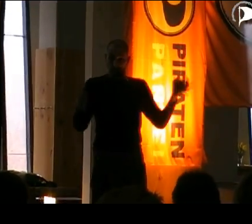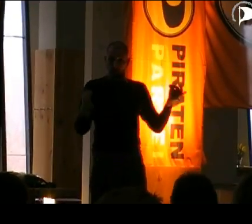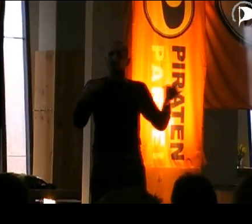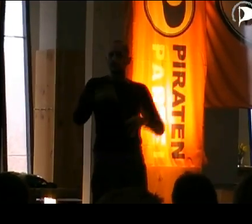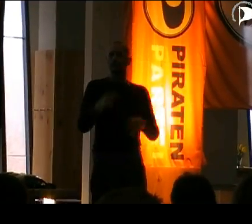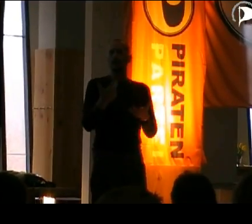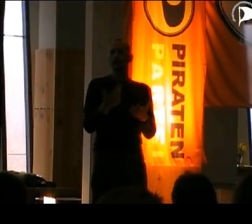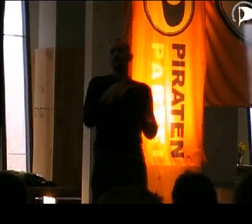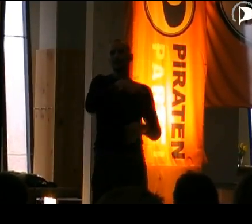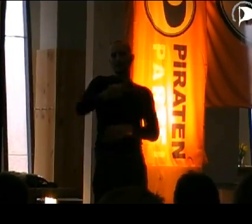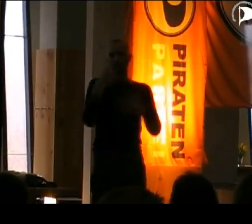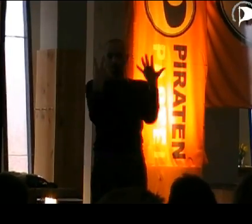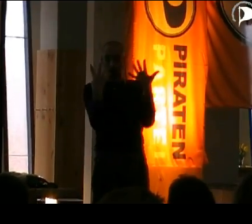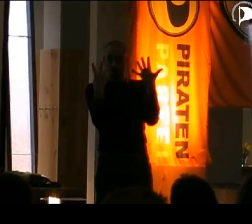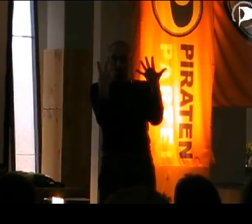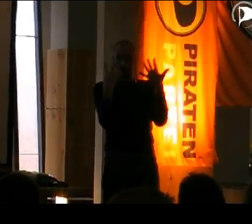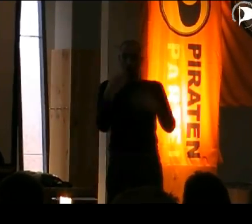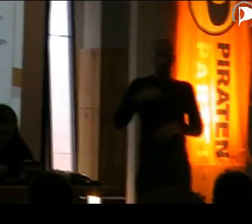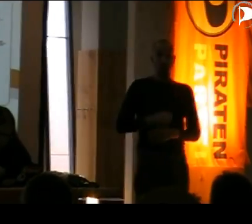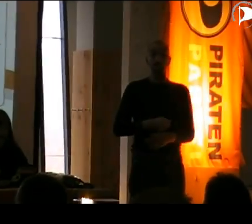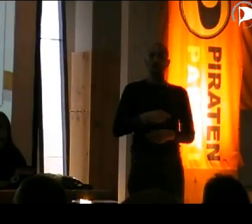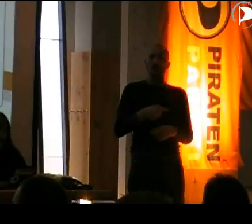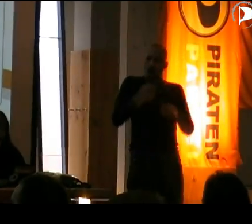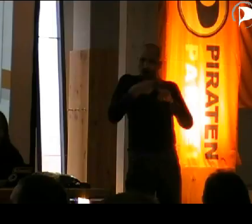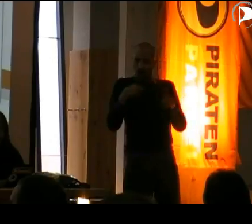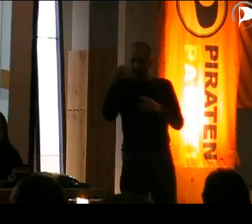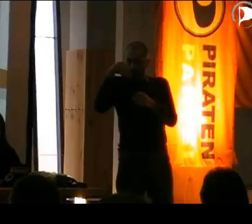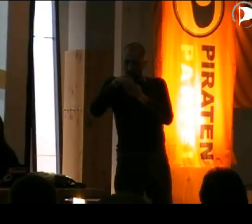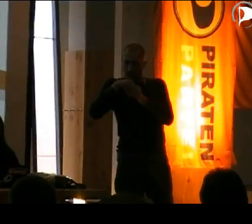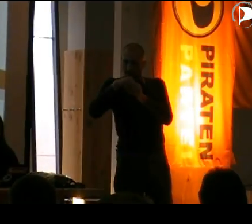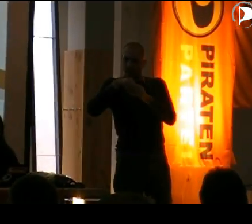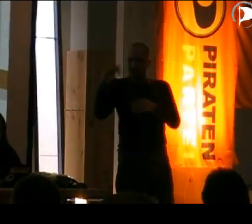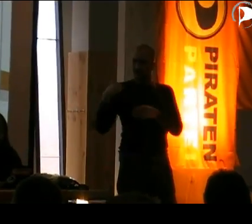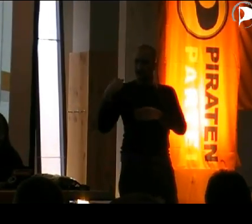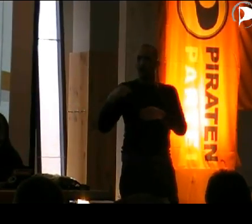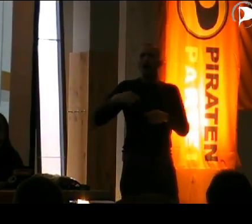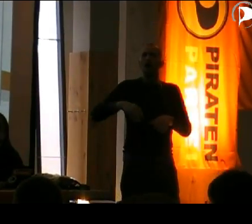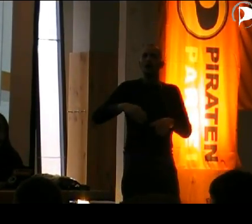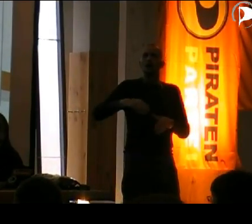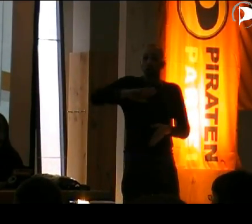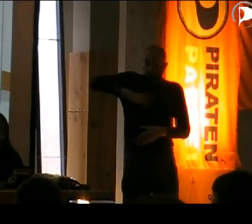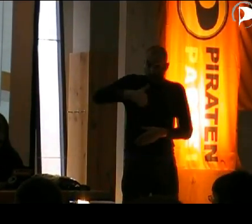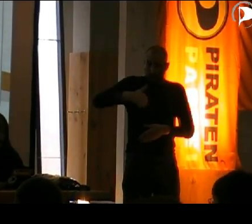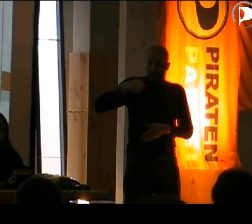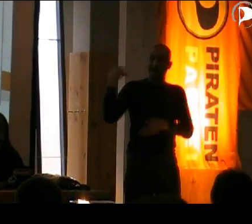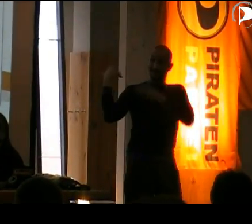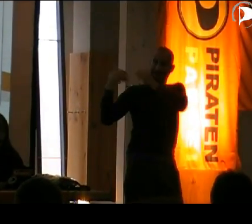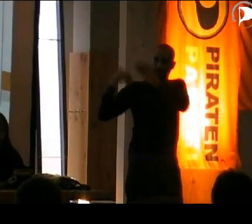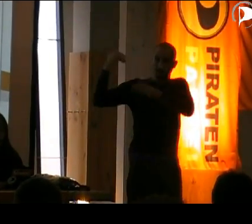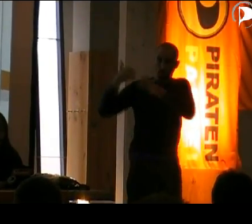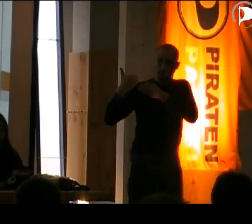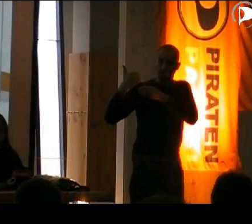sich auf der anderen seite her nicht irgendwann strafe deutsche tradition also haben wir jetzt eine tradition hat die subventionen